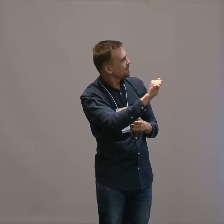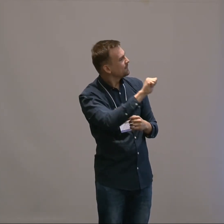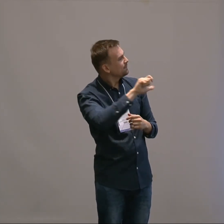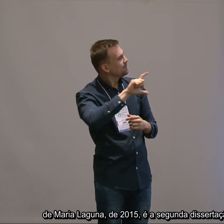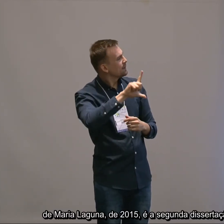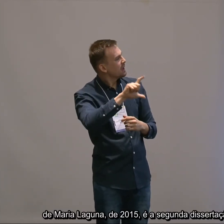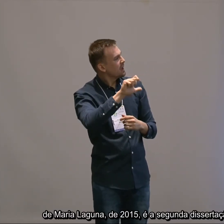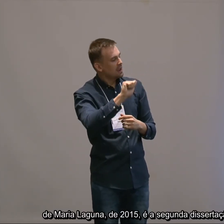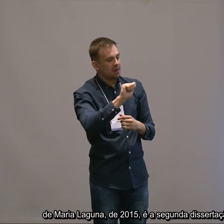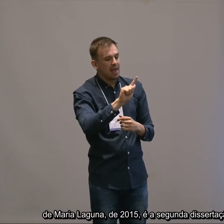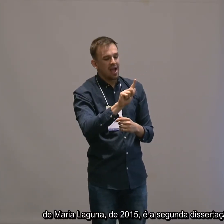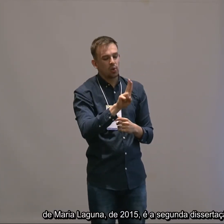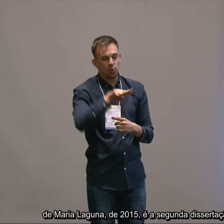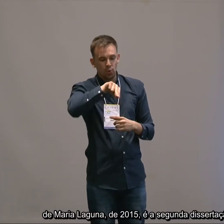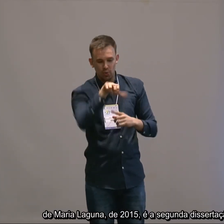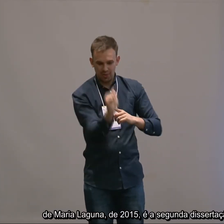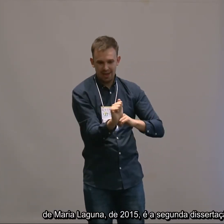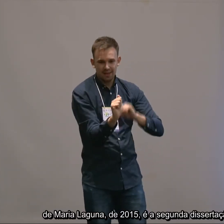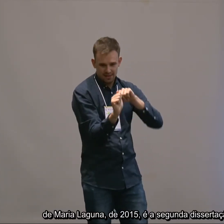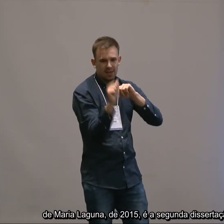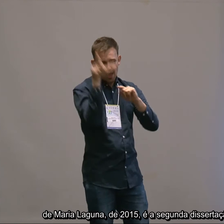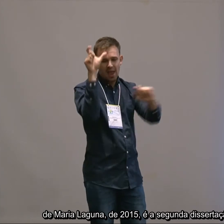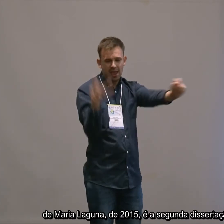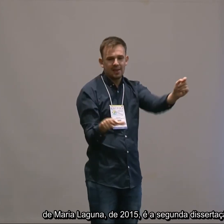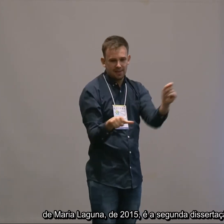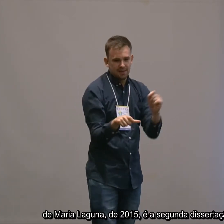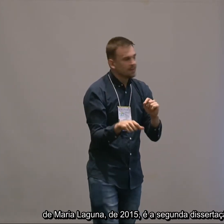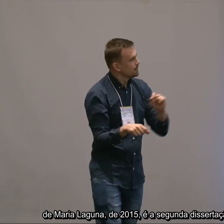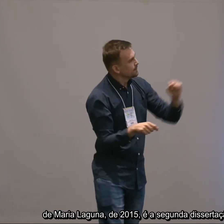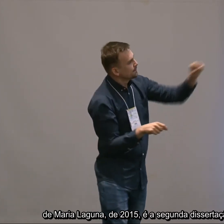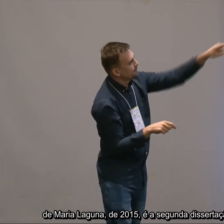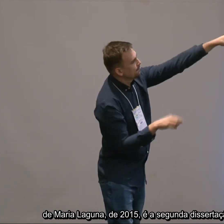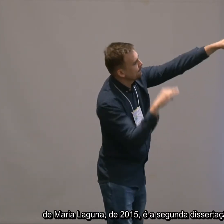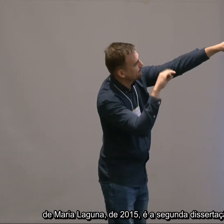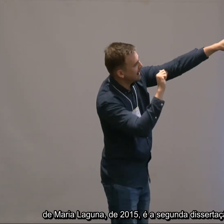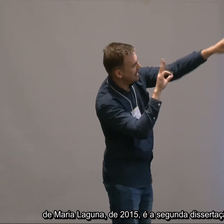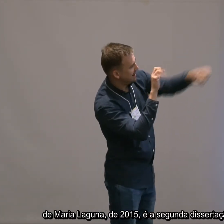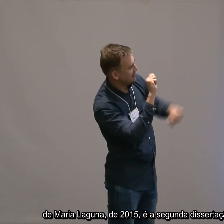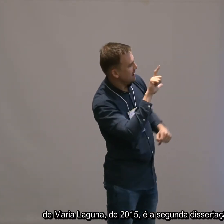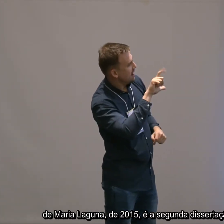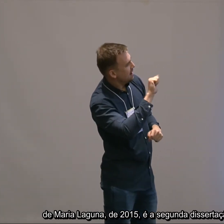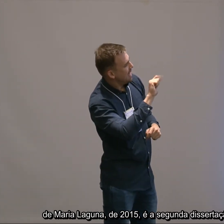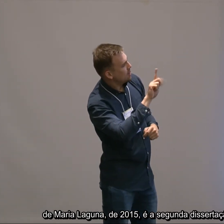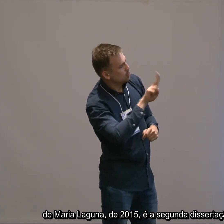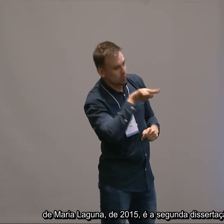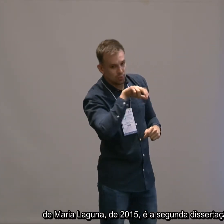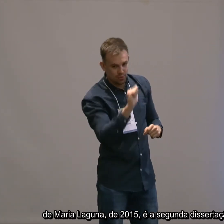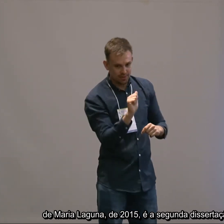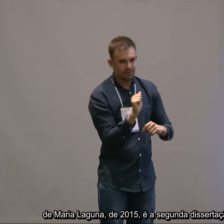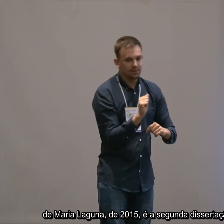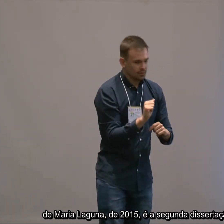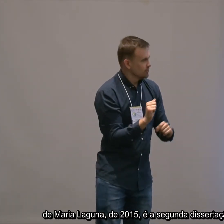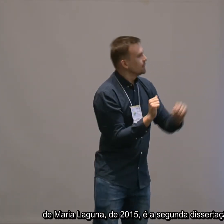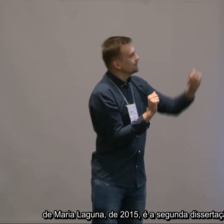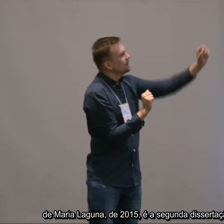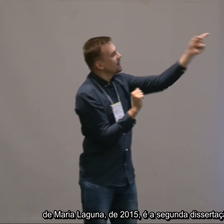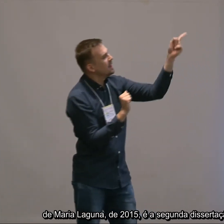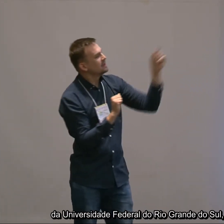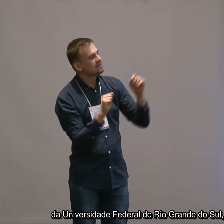de Maria Laguna de 2015 que é a segunda dissertação da